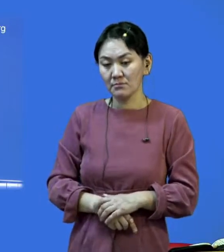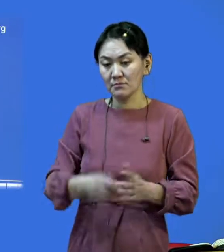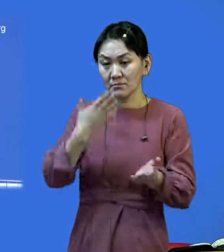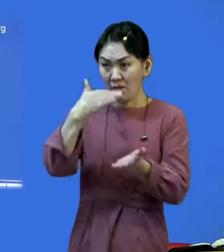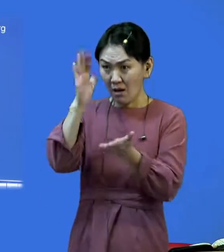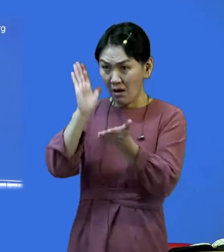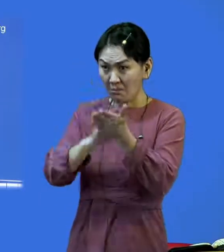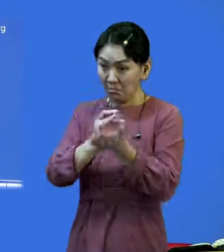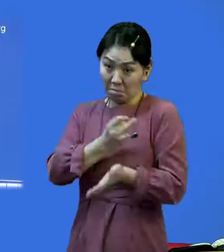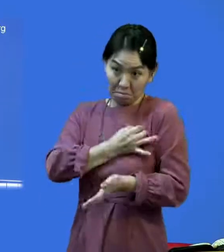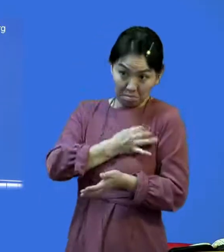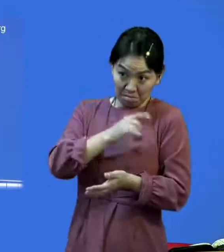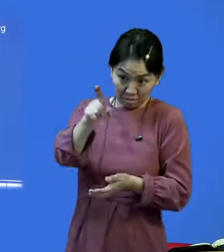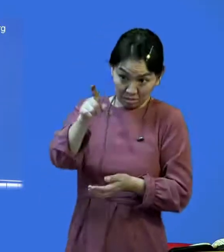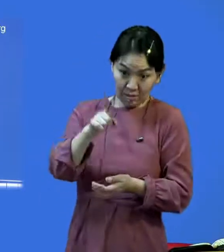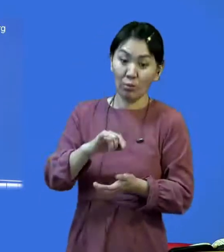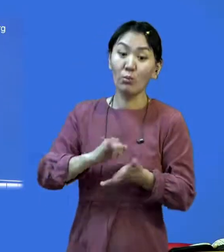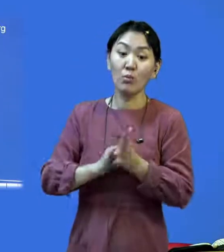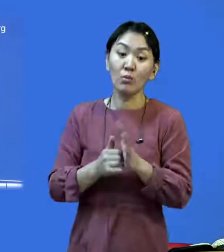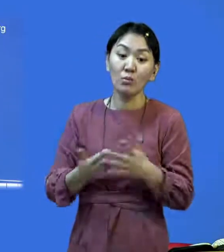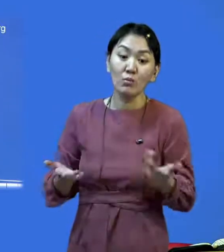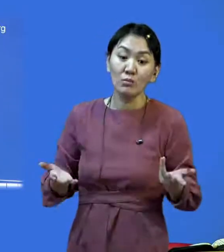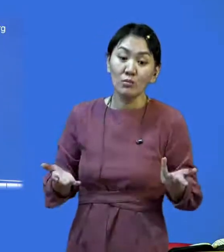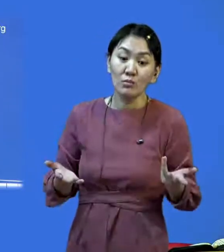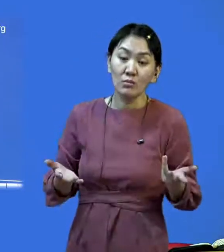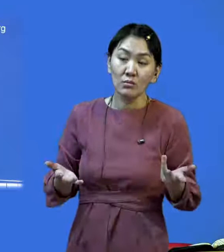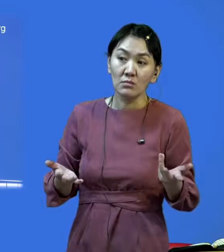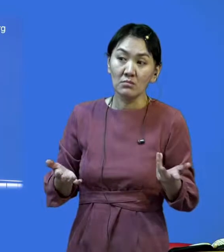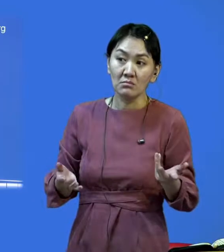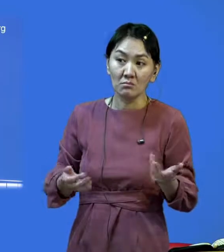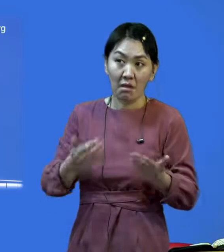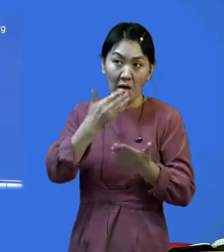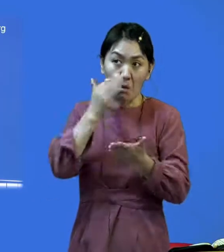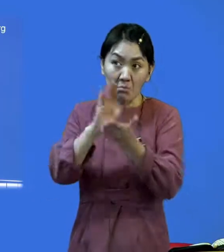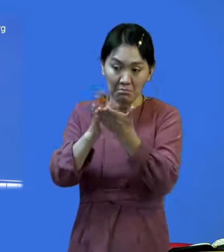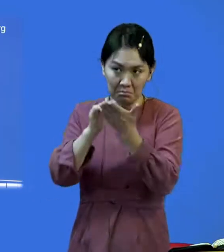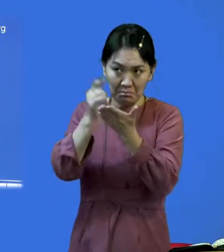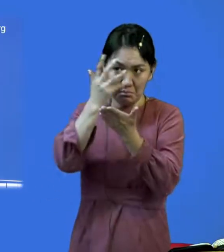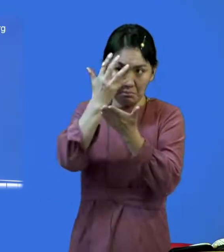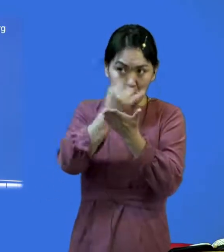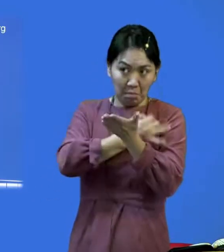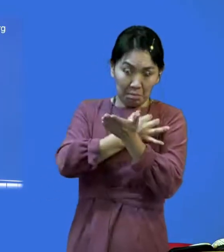Амлалтанд итгэхгүй байгаа учраас энэ амлалтыг зөрчиж байгаа нь өөрөө